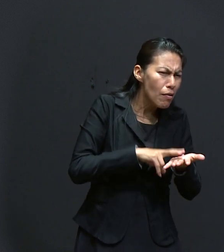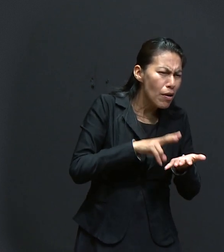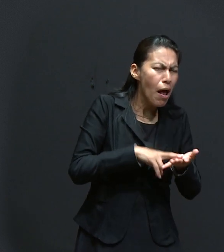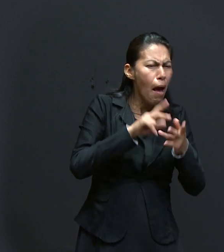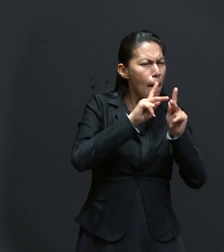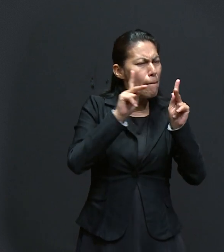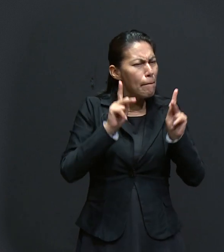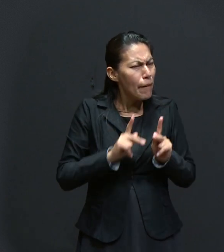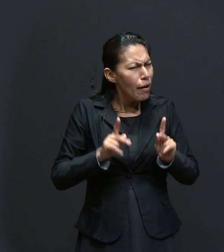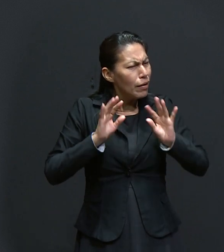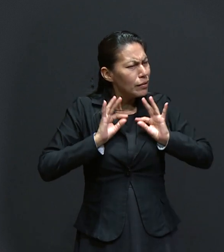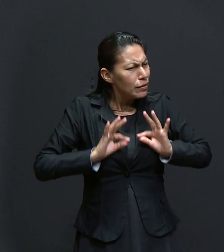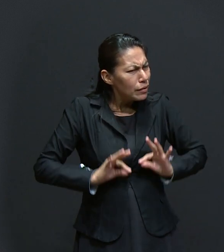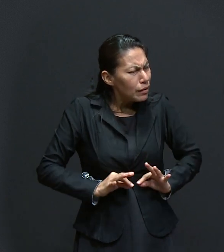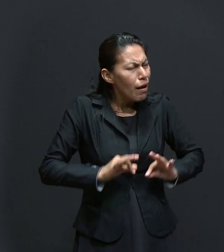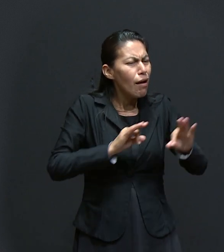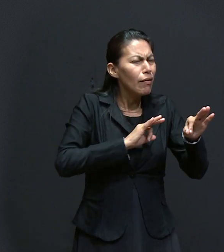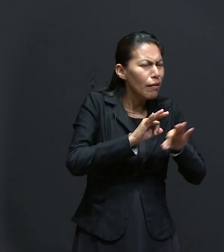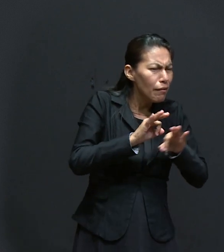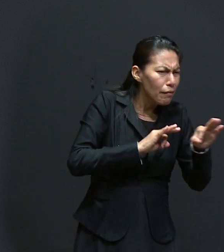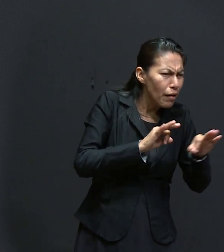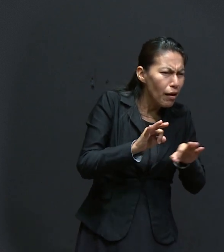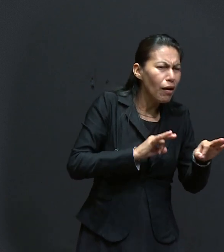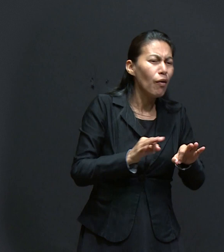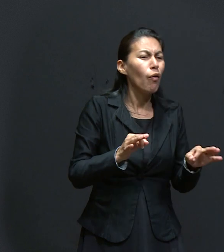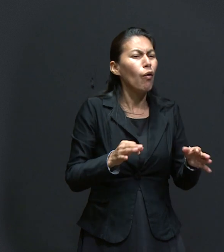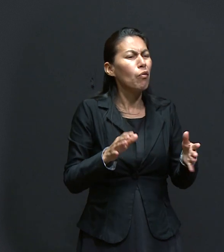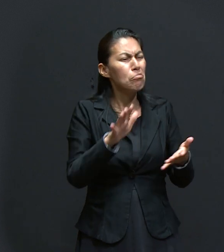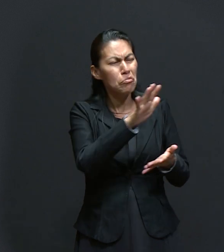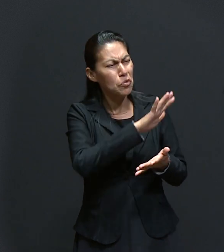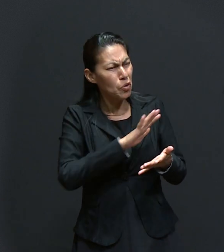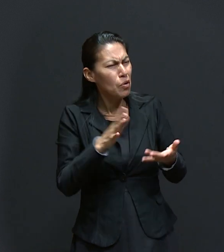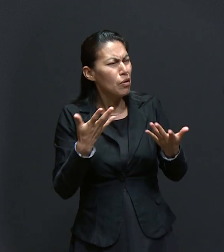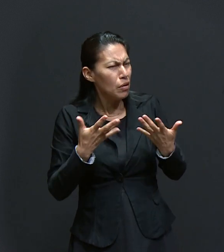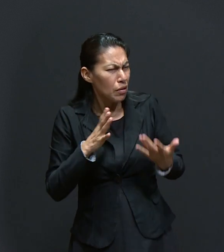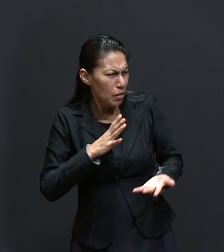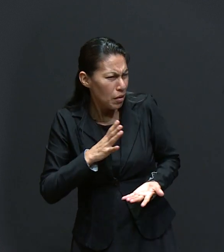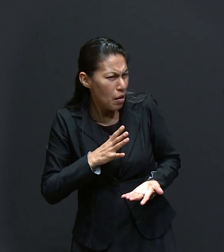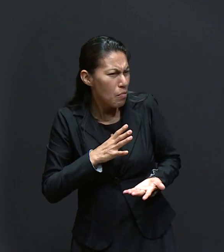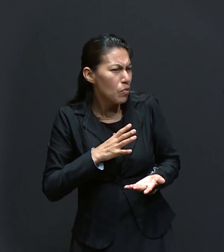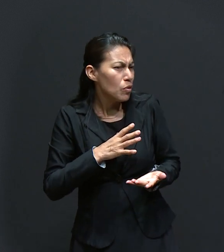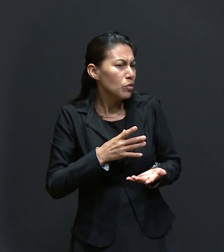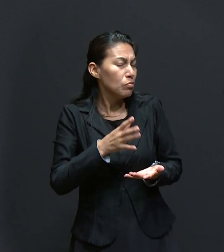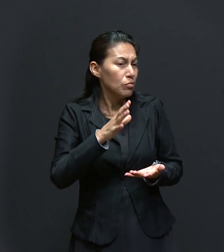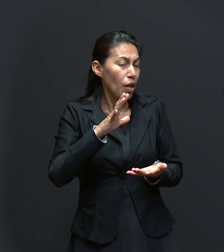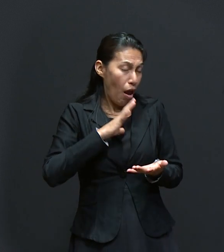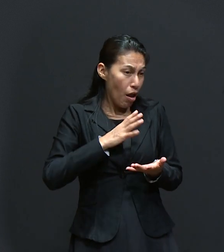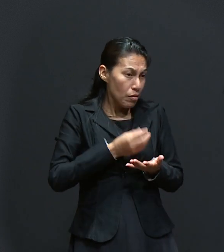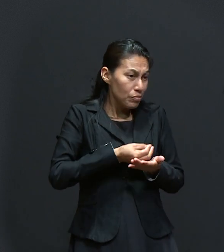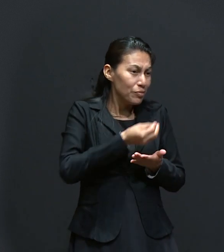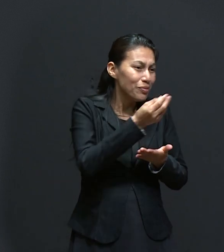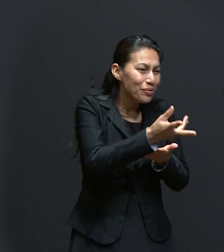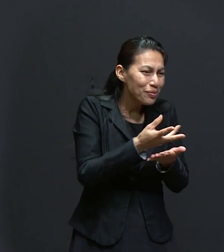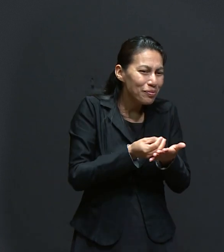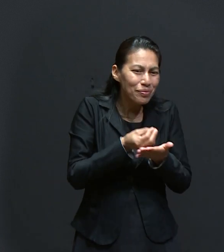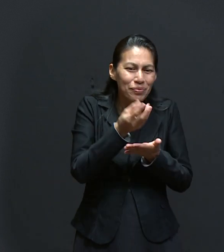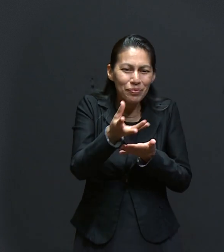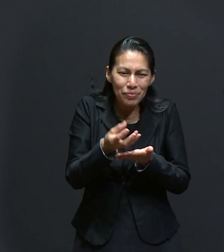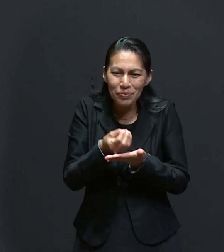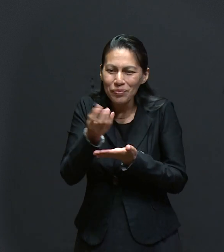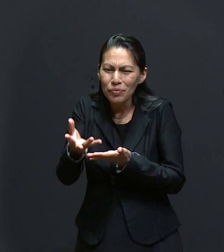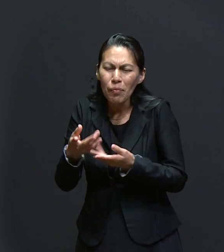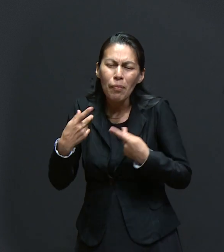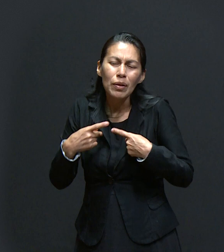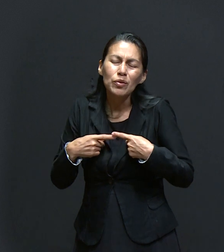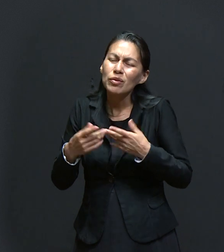nosotros puesto que valoramos esa paz valoramos el trabajo valoramos lo que tenemos compartimos lo